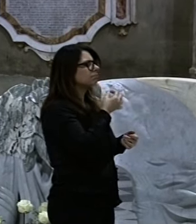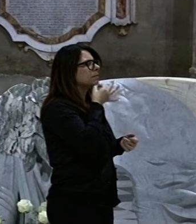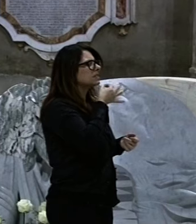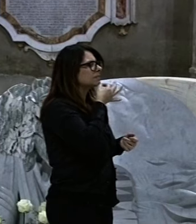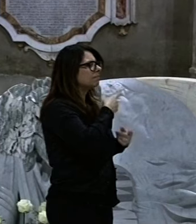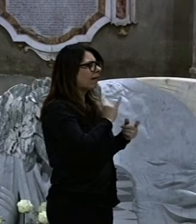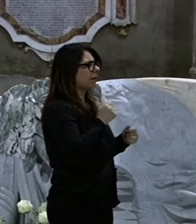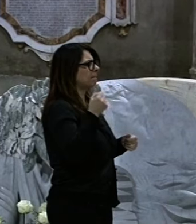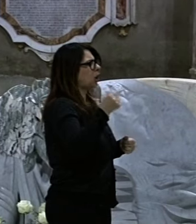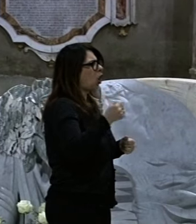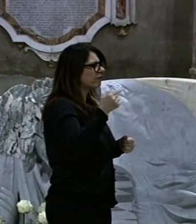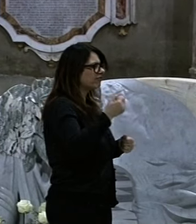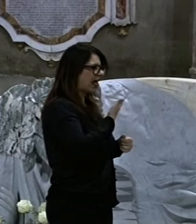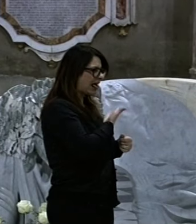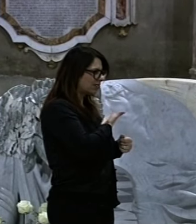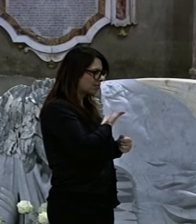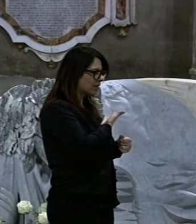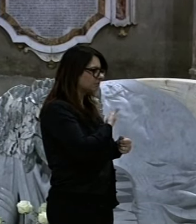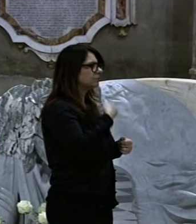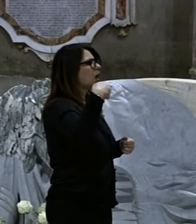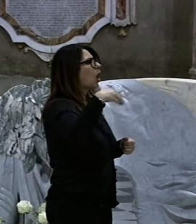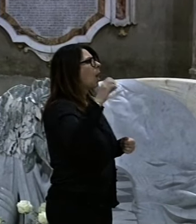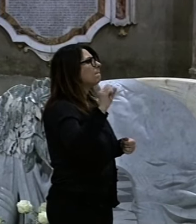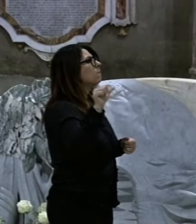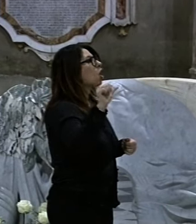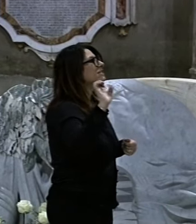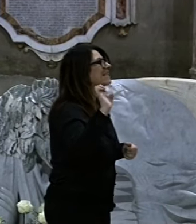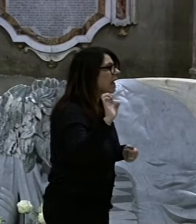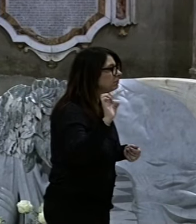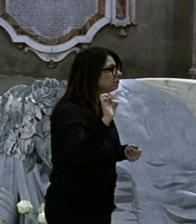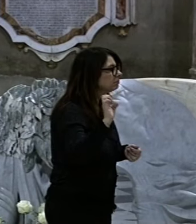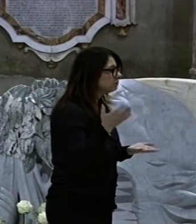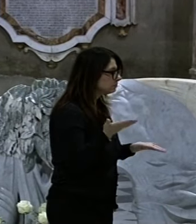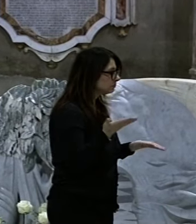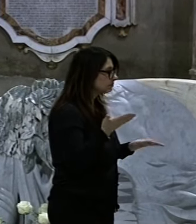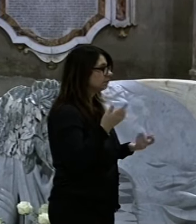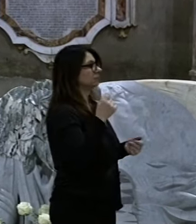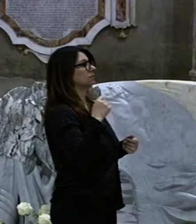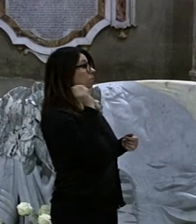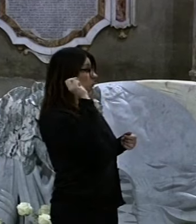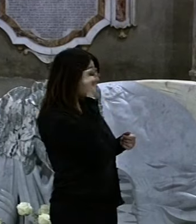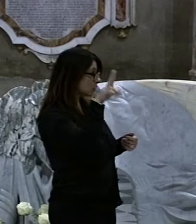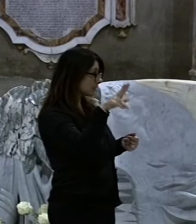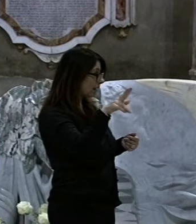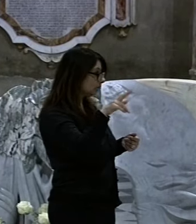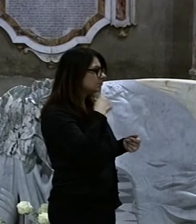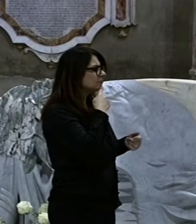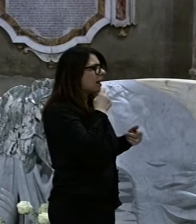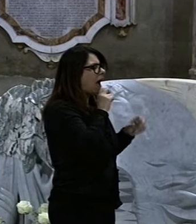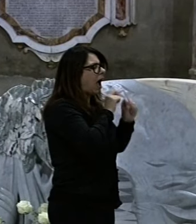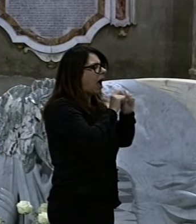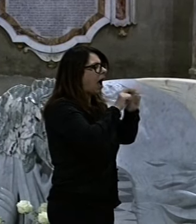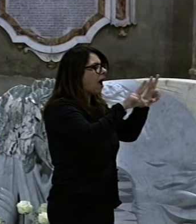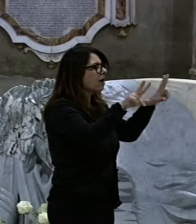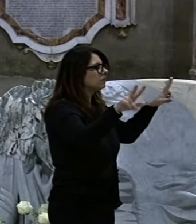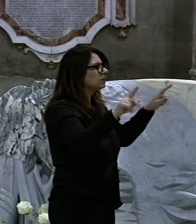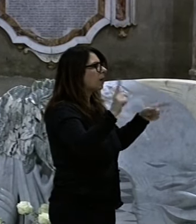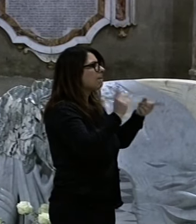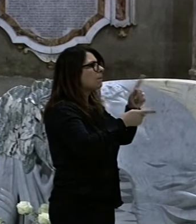profeta. A Mosè viene rivelato e viene così annunciato a tutto il popolo che Dio non